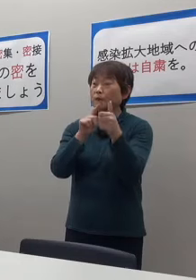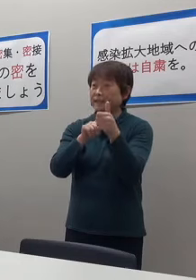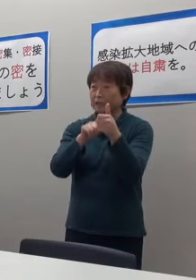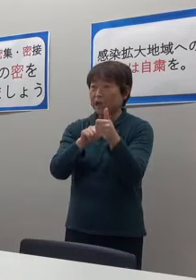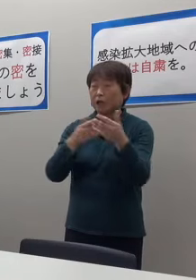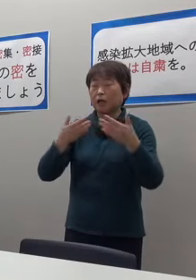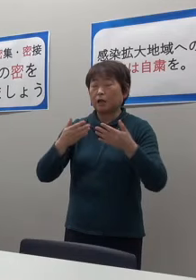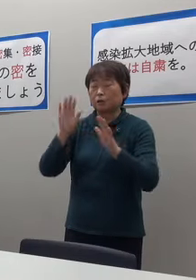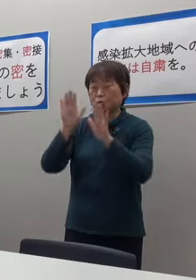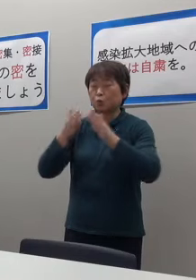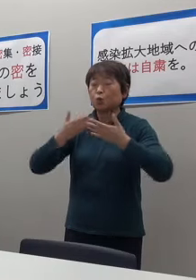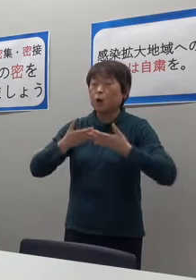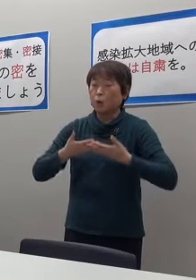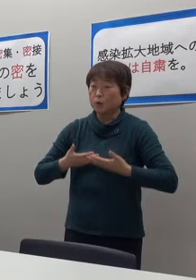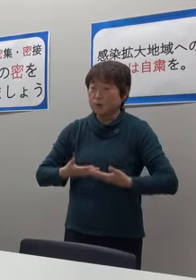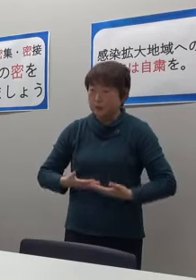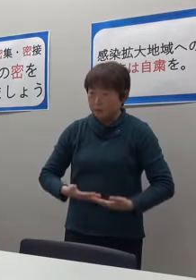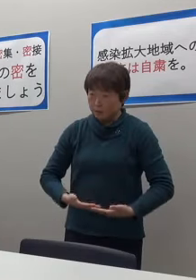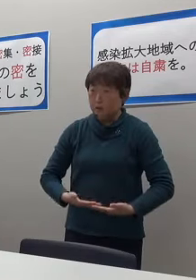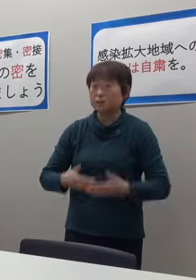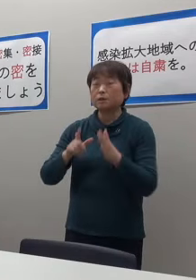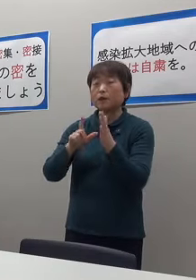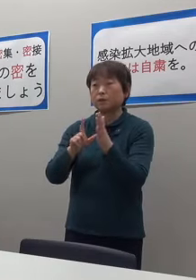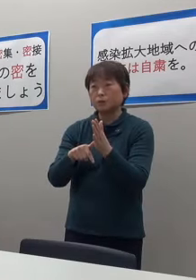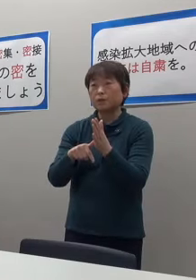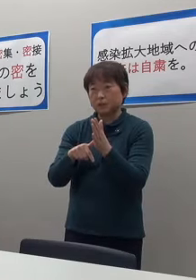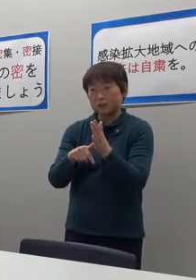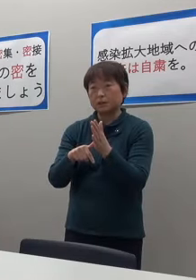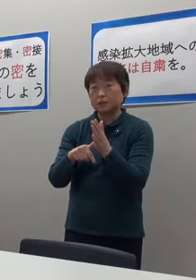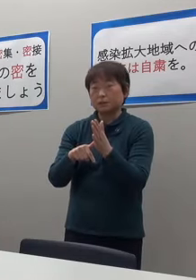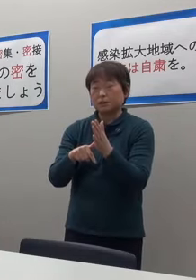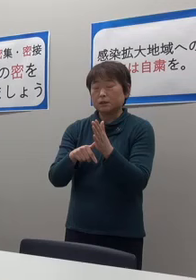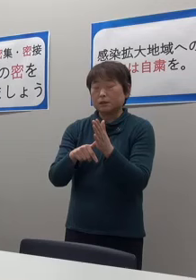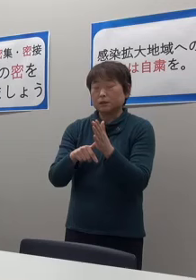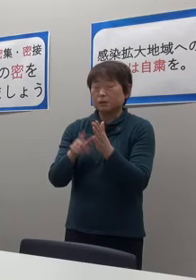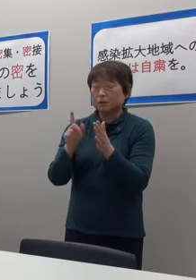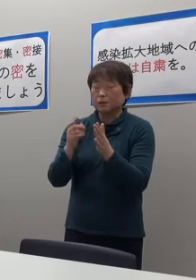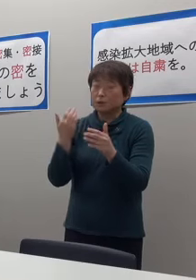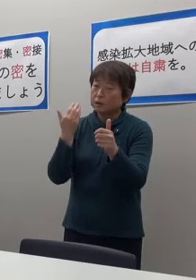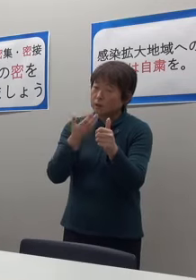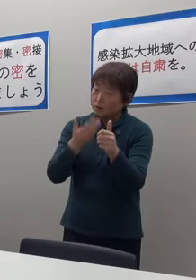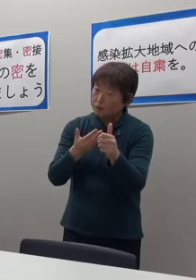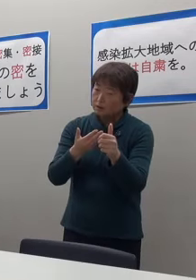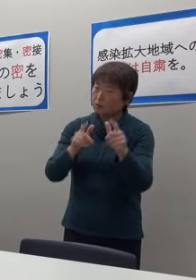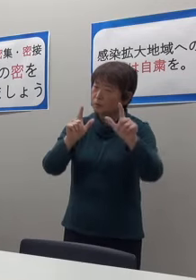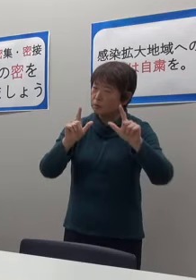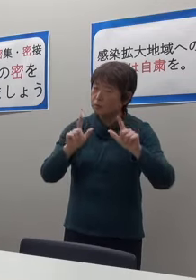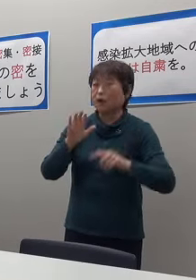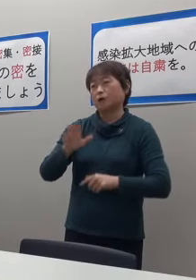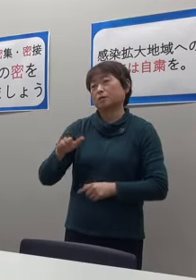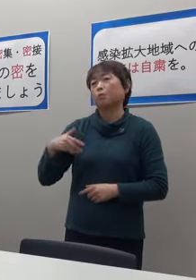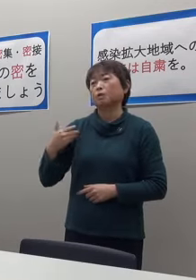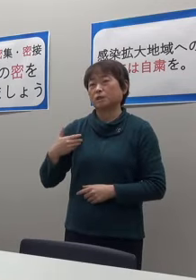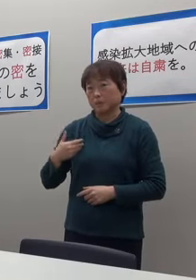か、いう時にですね、また何かこう新しい情報が得られるかもしれませんけど、今のところはまあそんなところです。